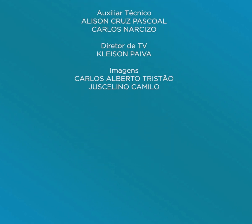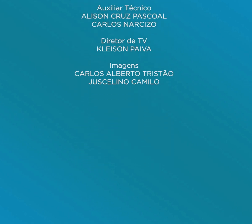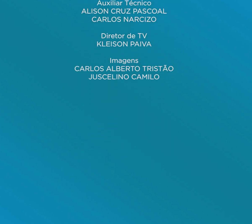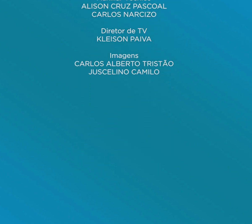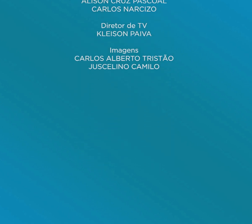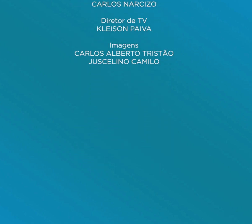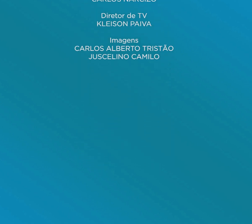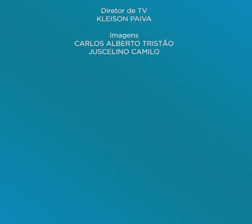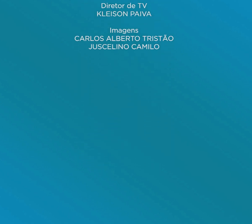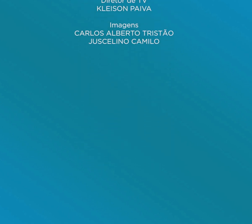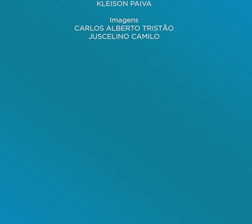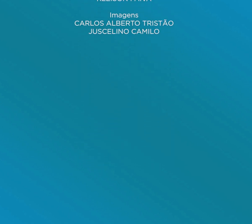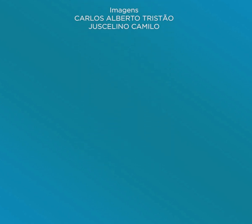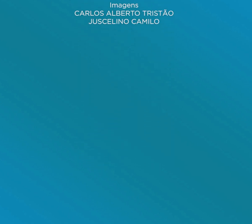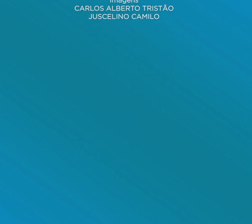tchau k